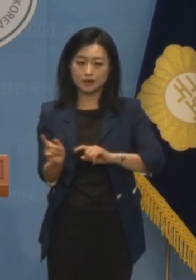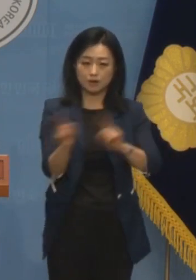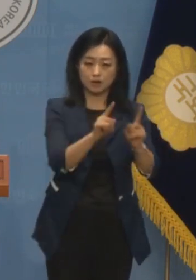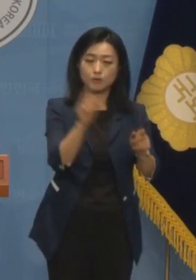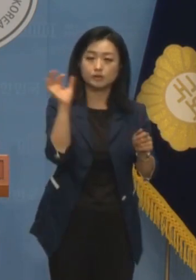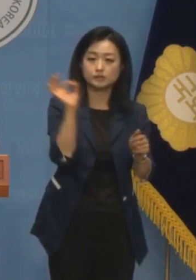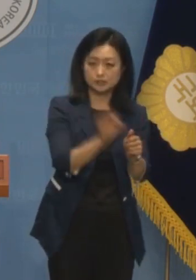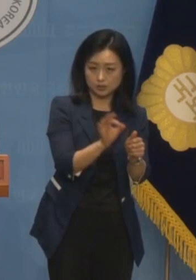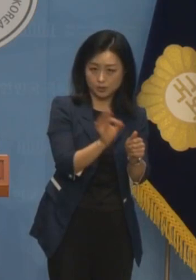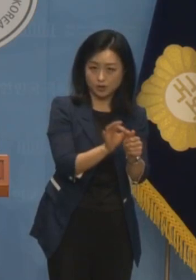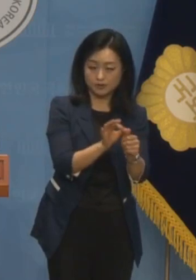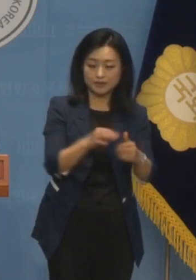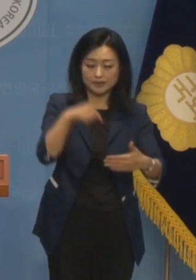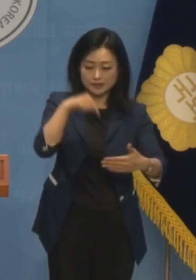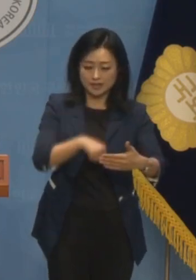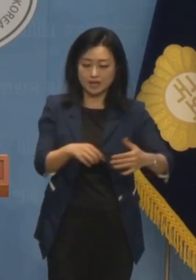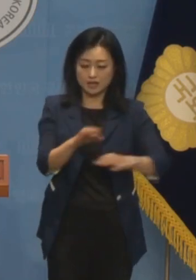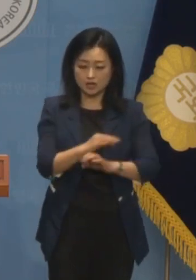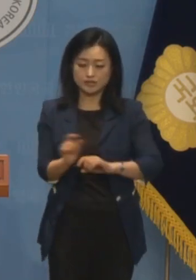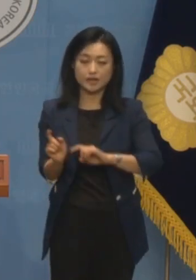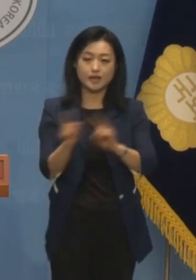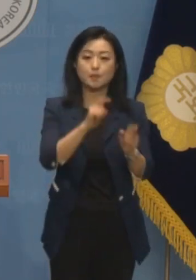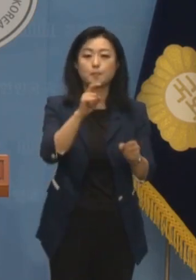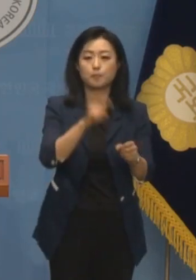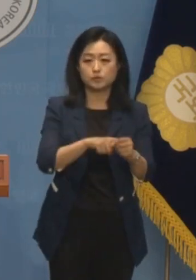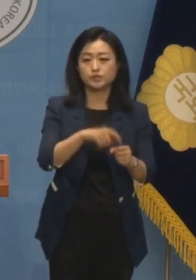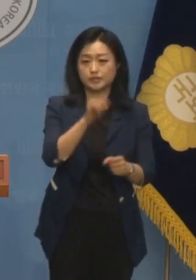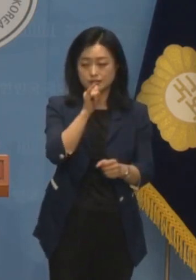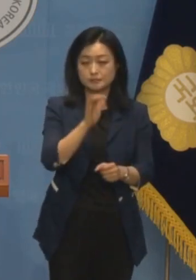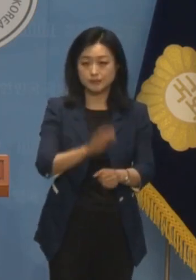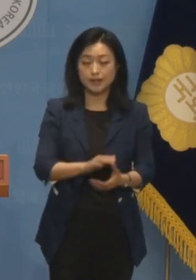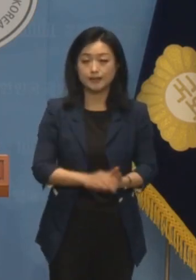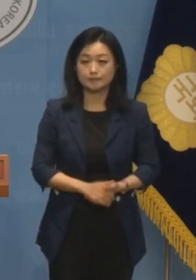위한 내수 진장용 경제정책입니다.